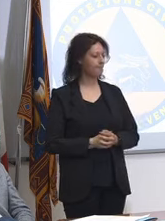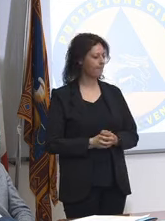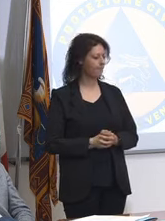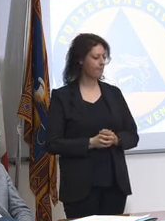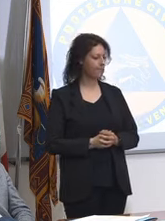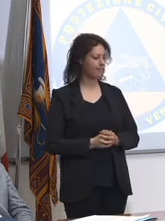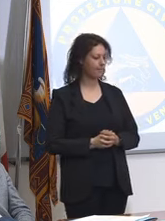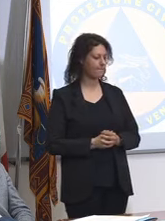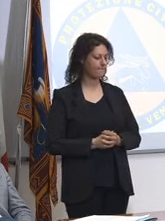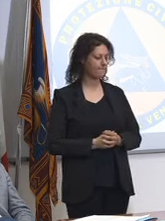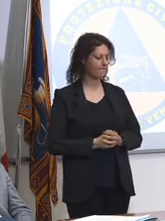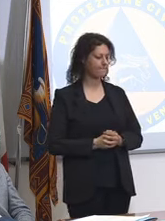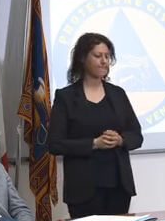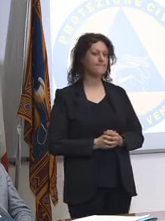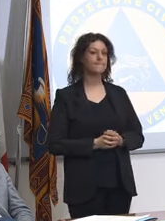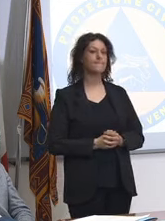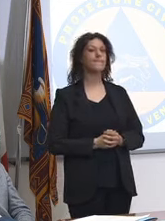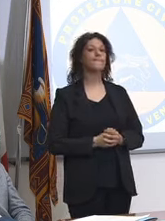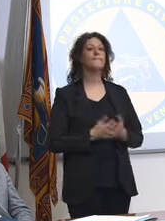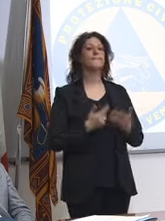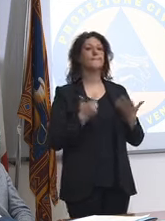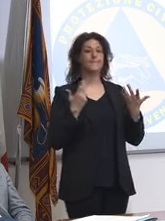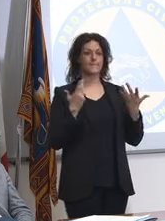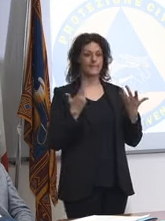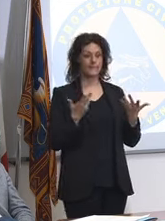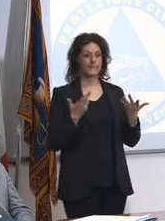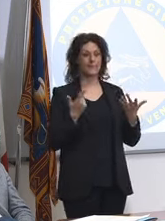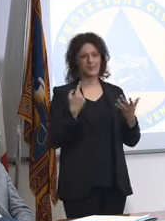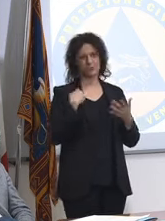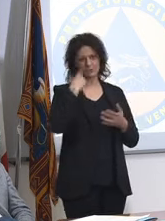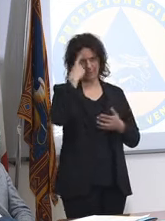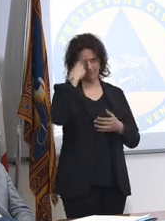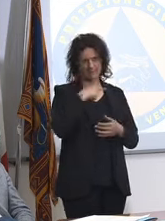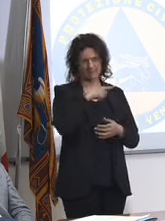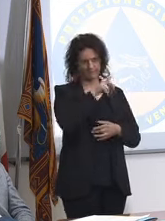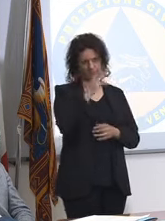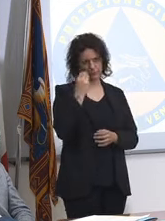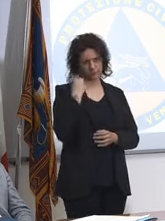avreste fatto una domanda su questo,